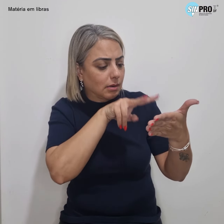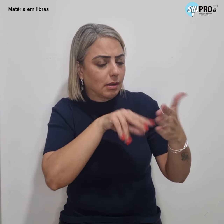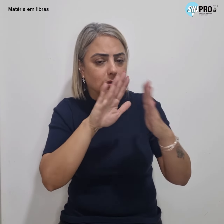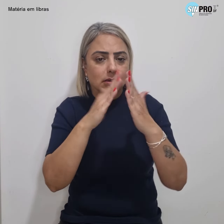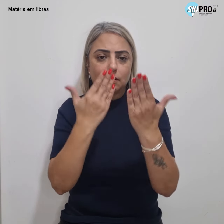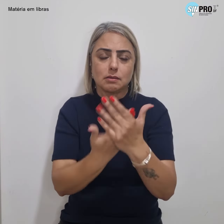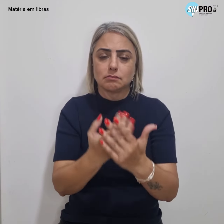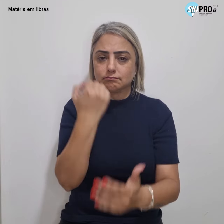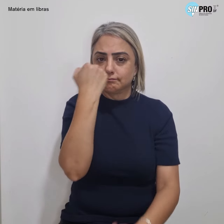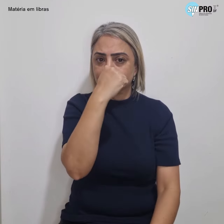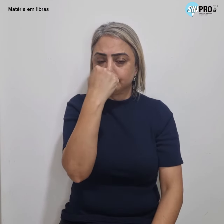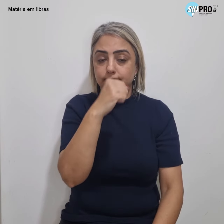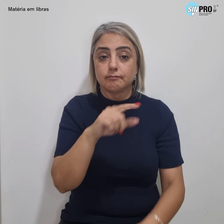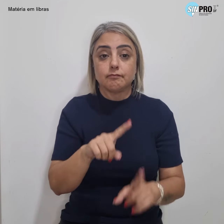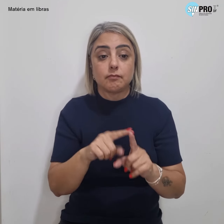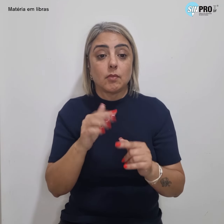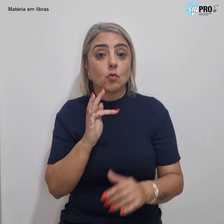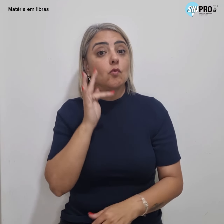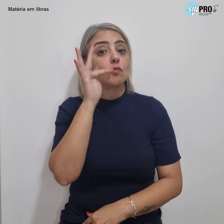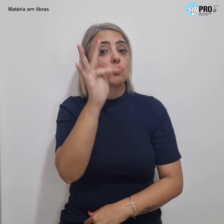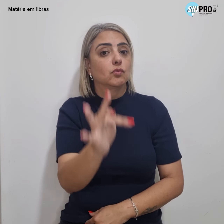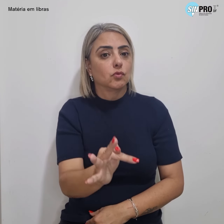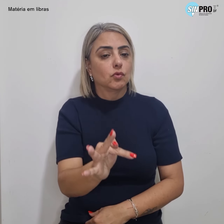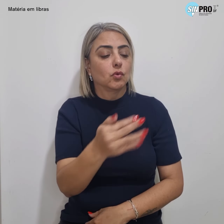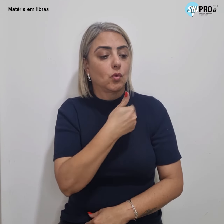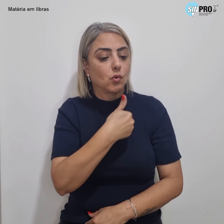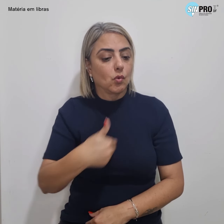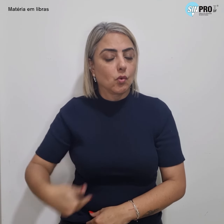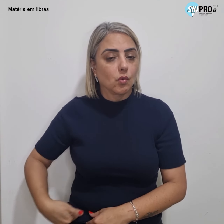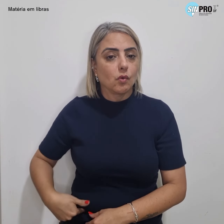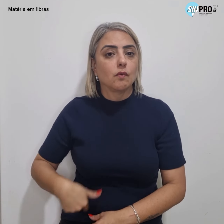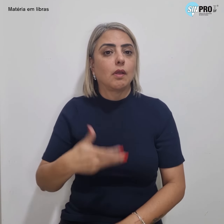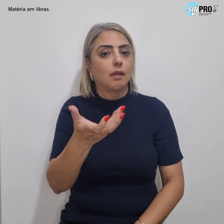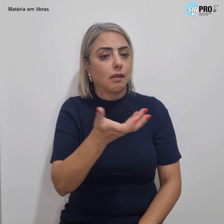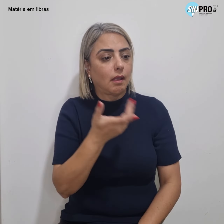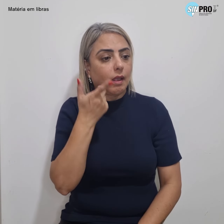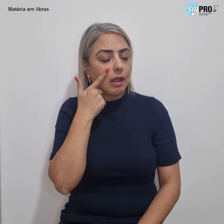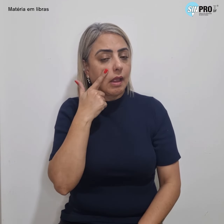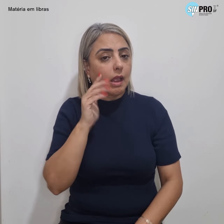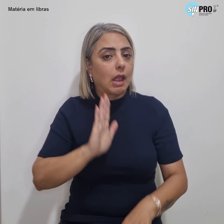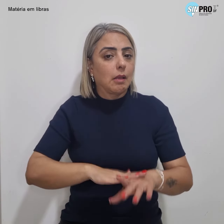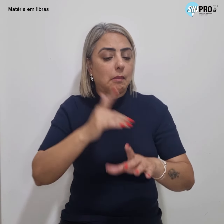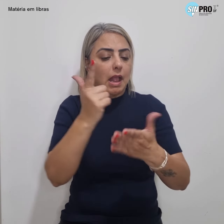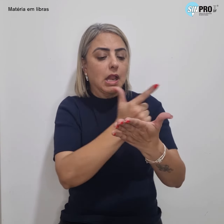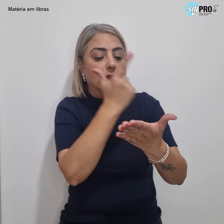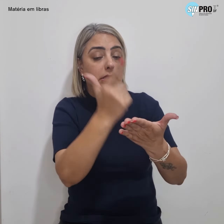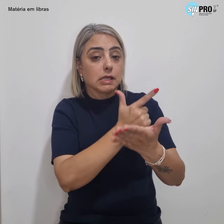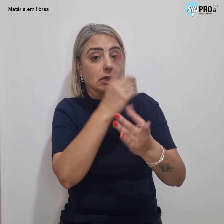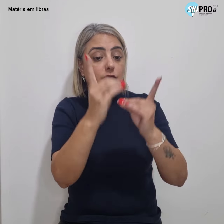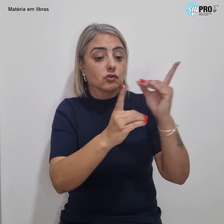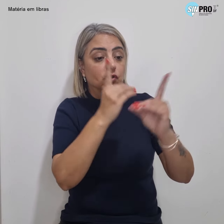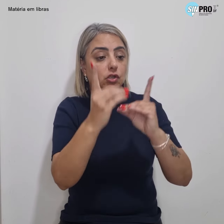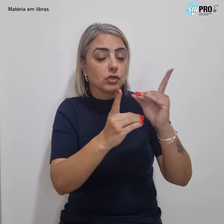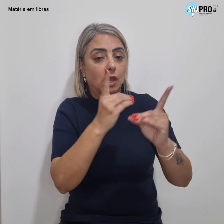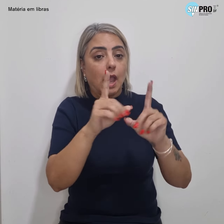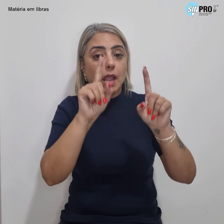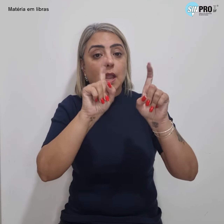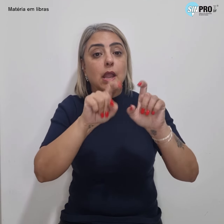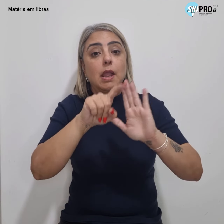suecas. No futuro, o governo quer ver mais livros didáticos e menos tempo de